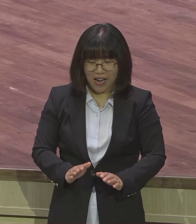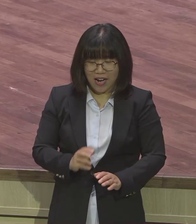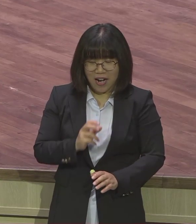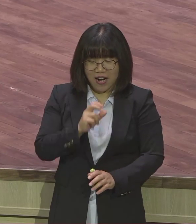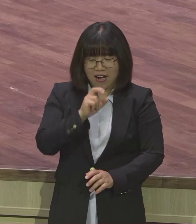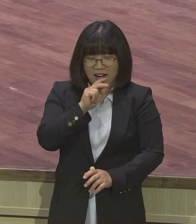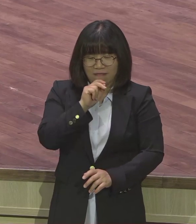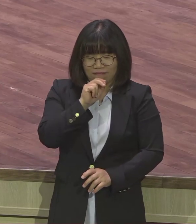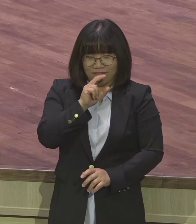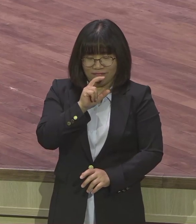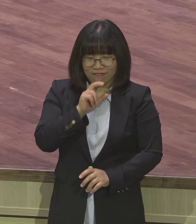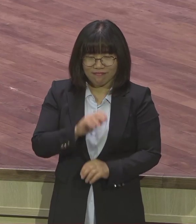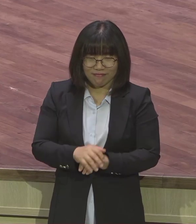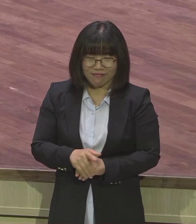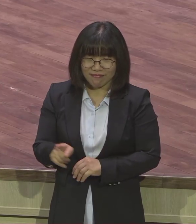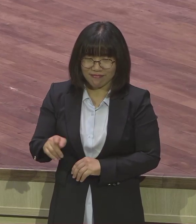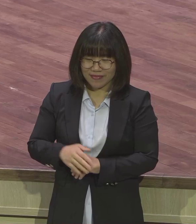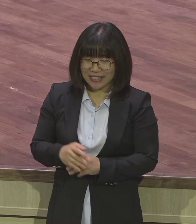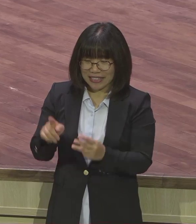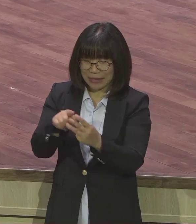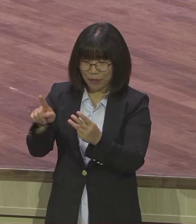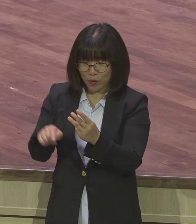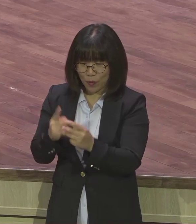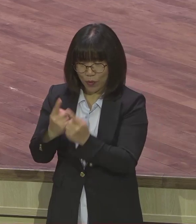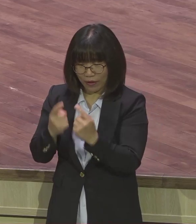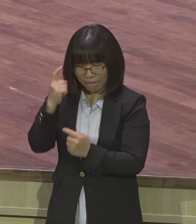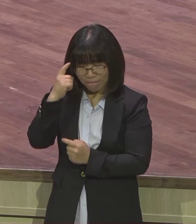뛰는 놈이야 나는 놈이야.